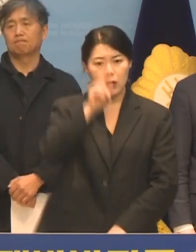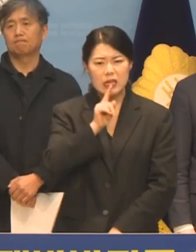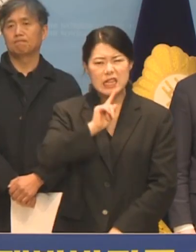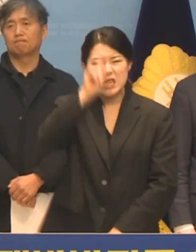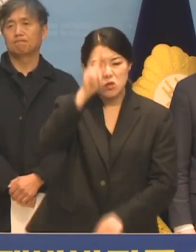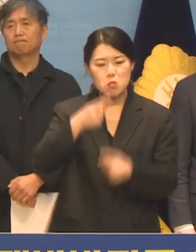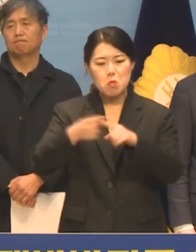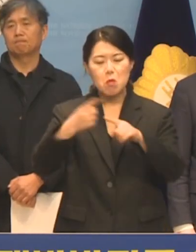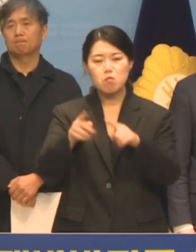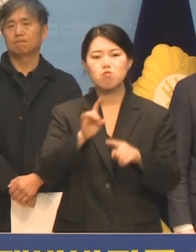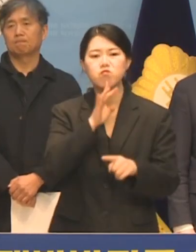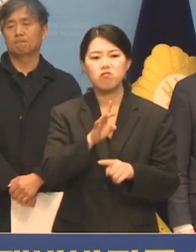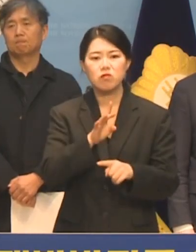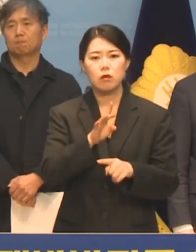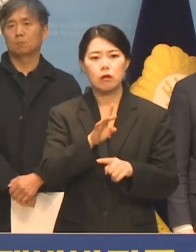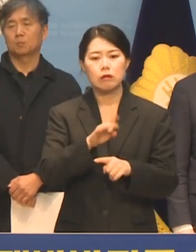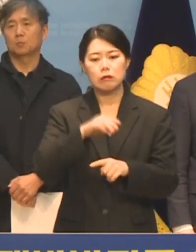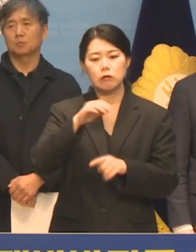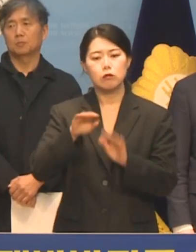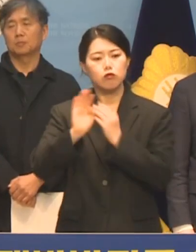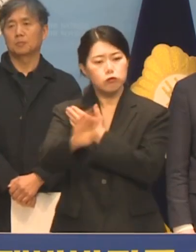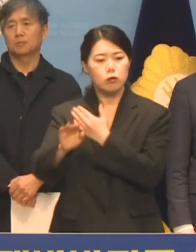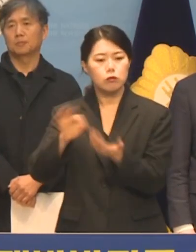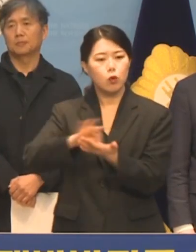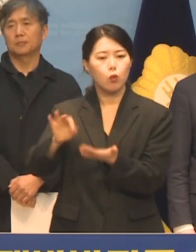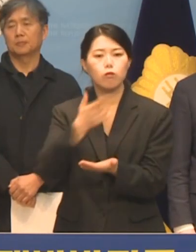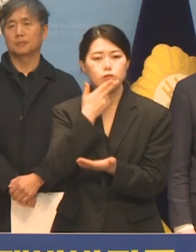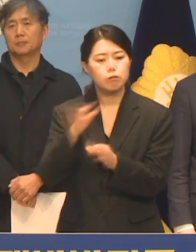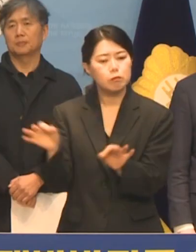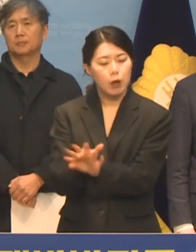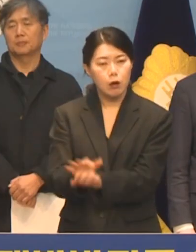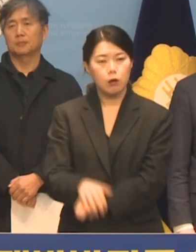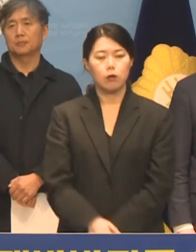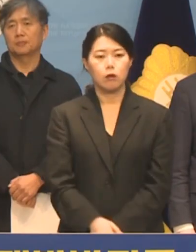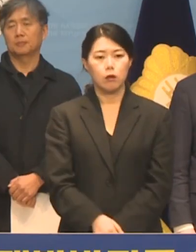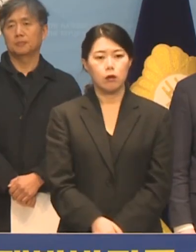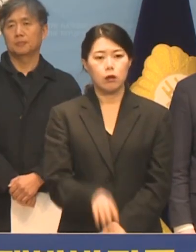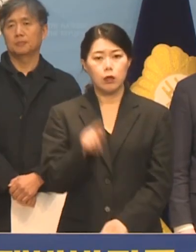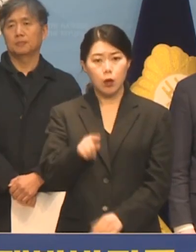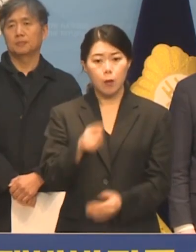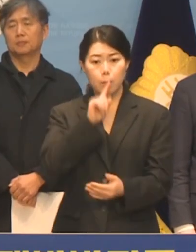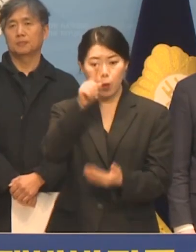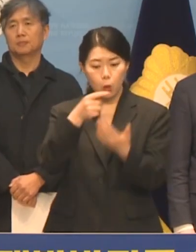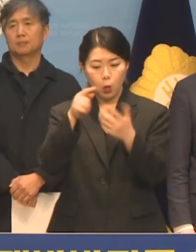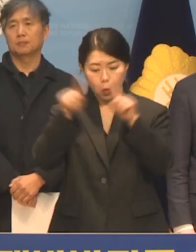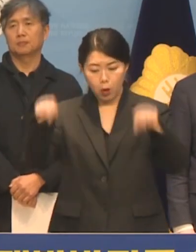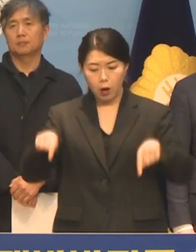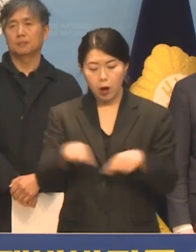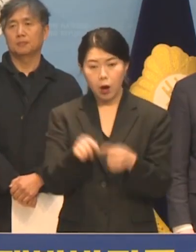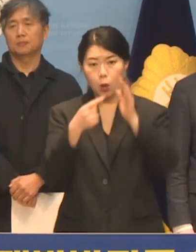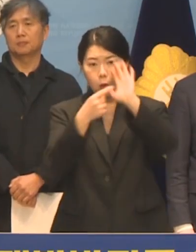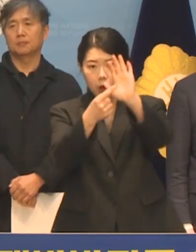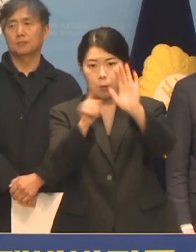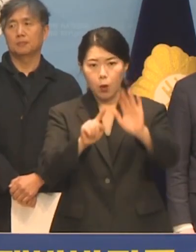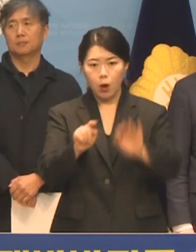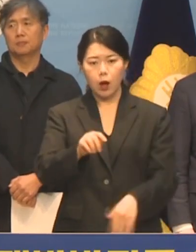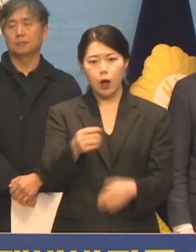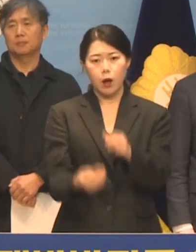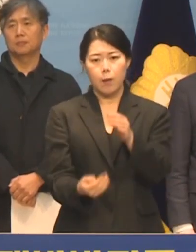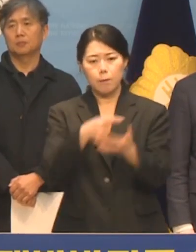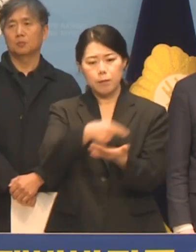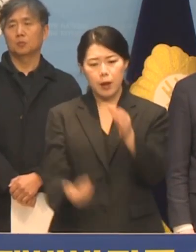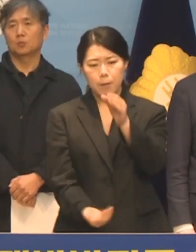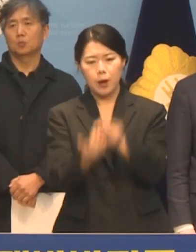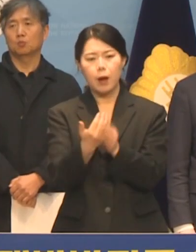자료로만 사용된 뒤 사장되고 있습니다. 중대재해 조사 보고서 공개는 중대재해 고리를 끊고